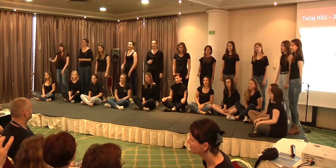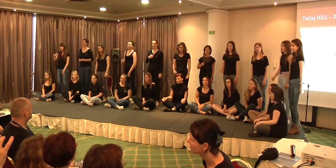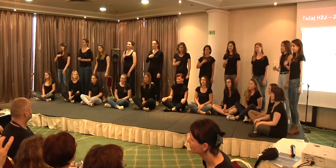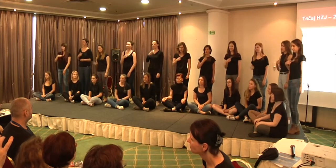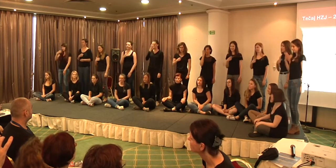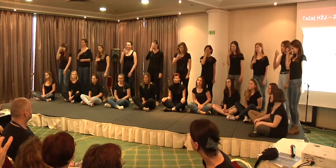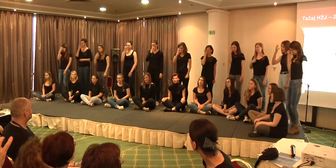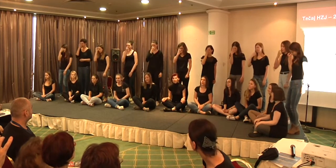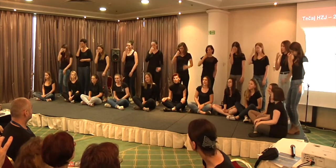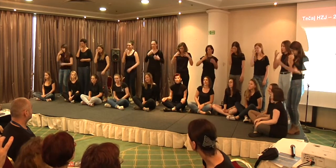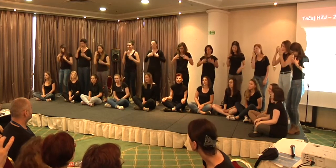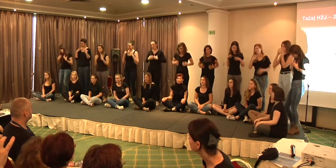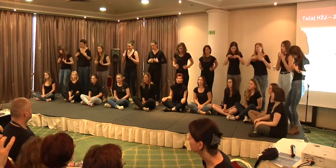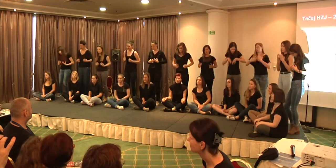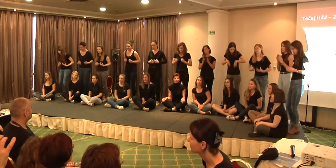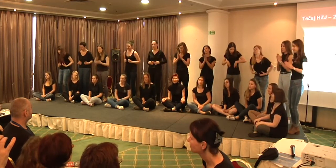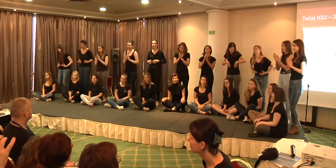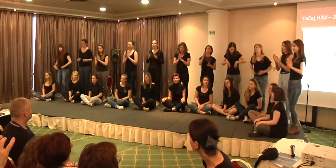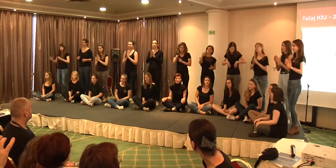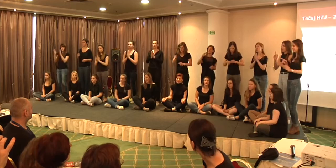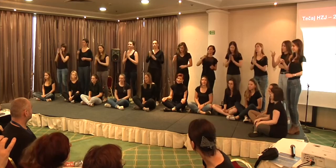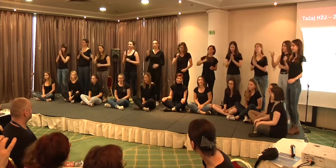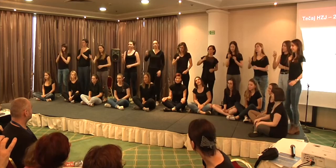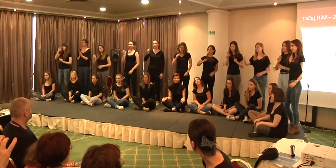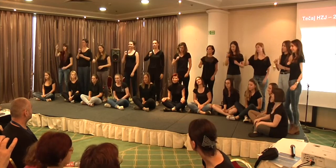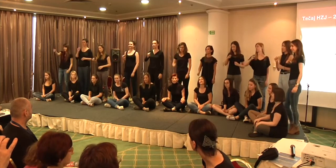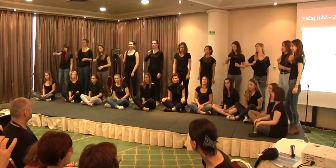da me otrpiš kad sam očajan.